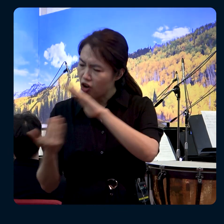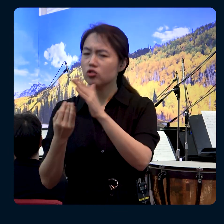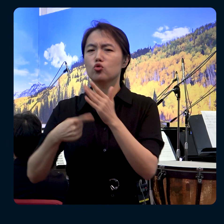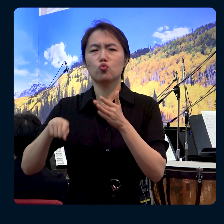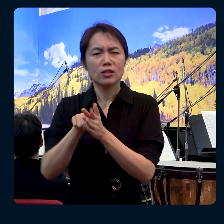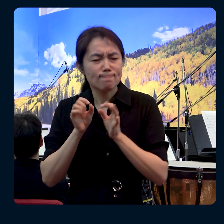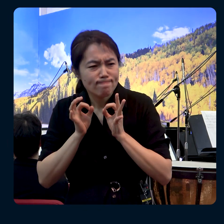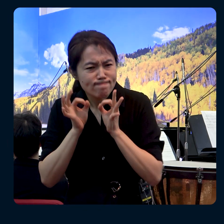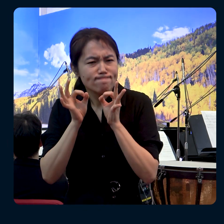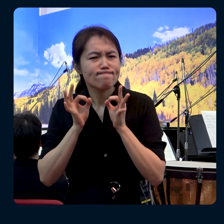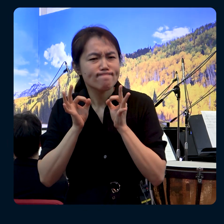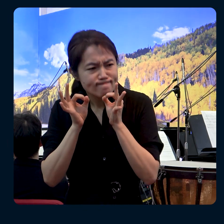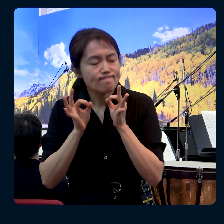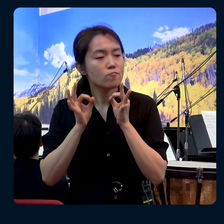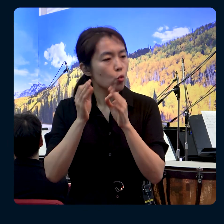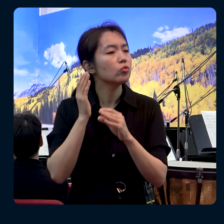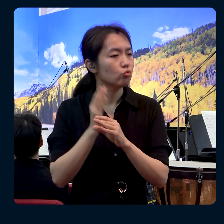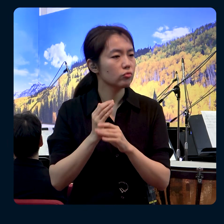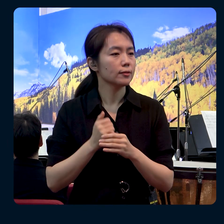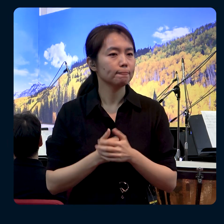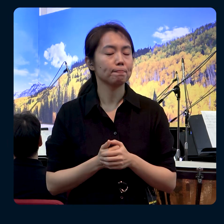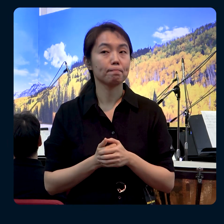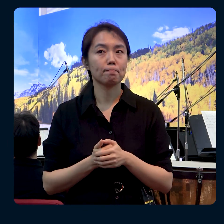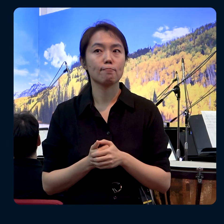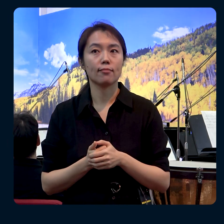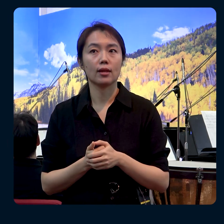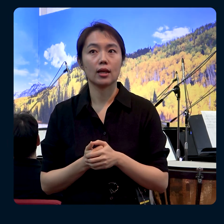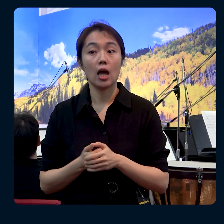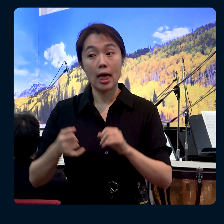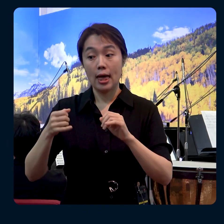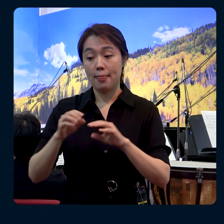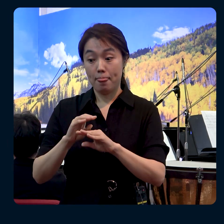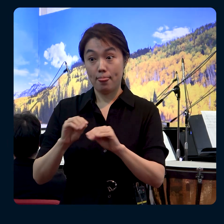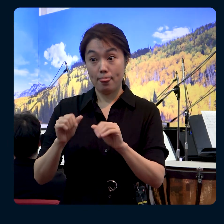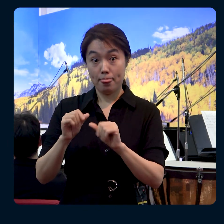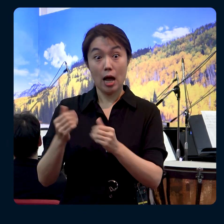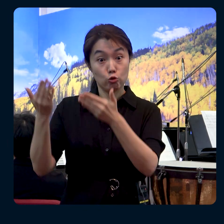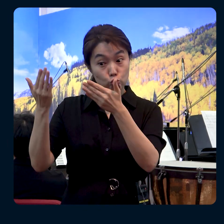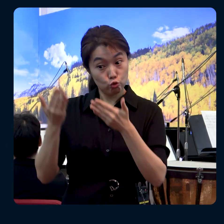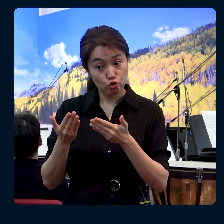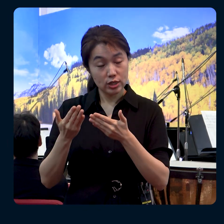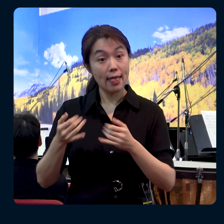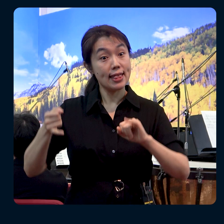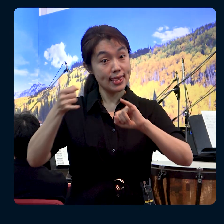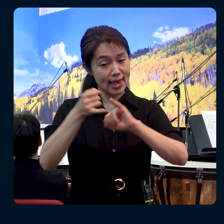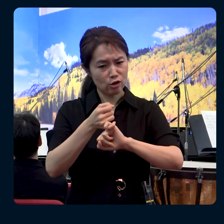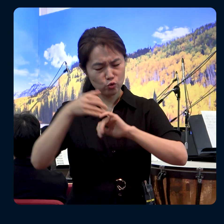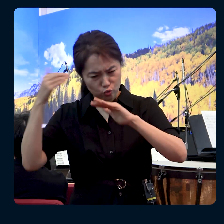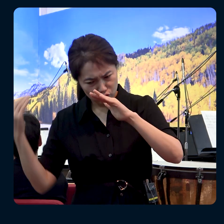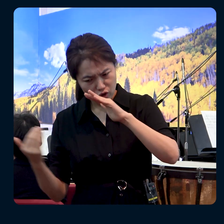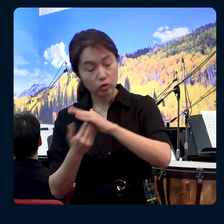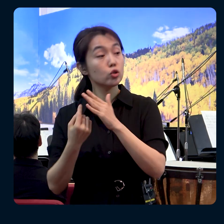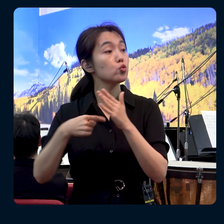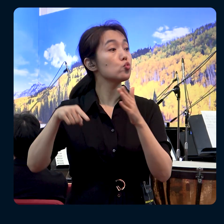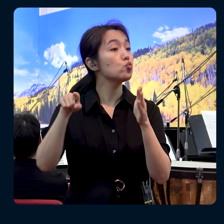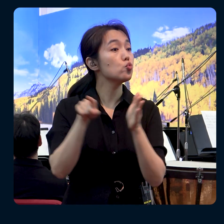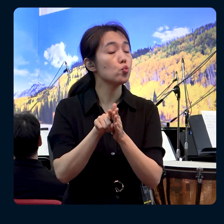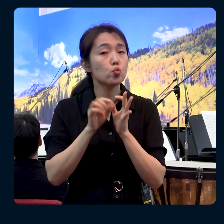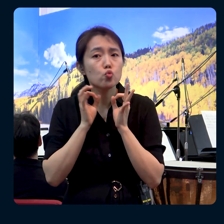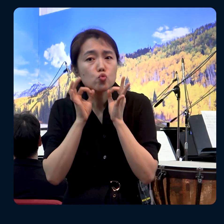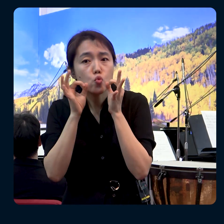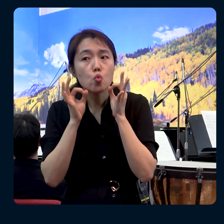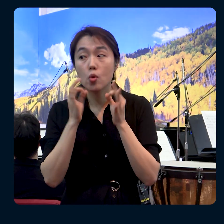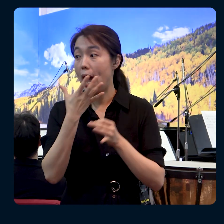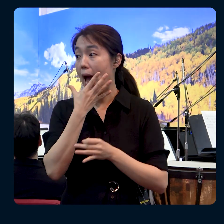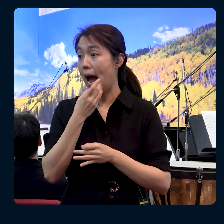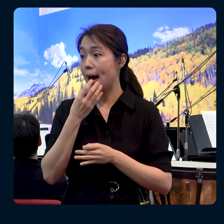하나, 정말 이 땅의 언약을 성취하도록 노력했던 그 중에 하나가 바로 아브라함이